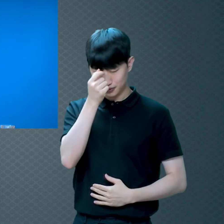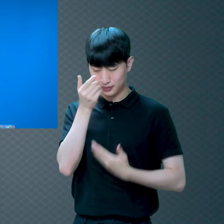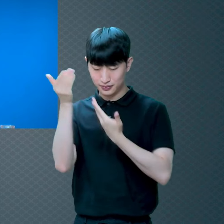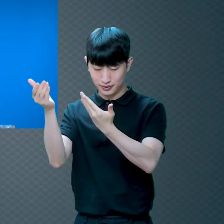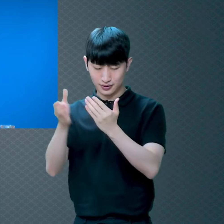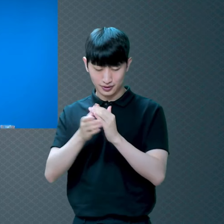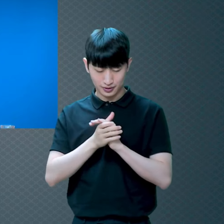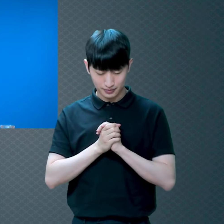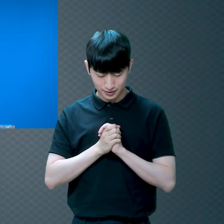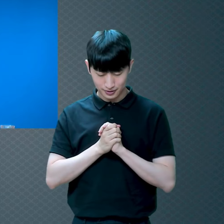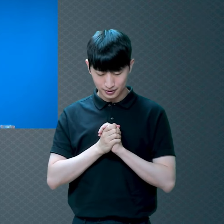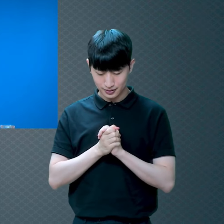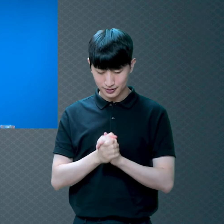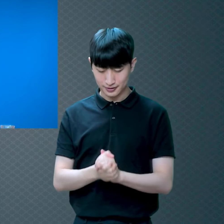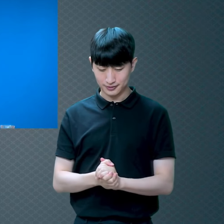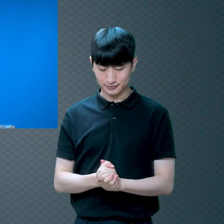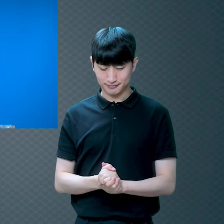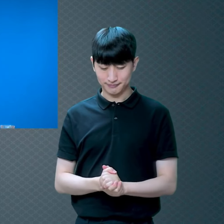아멘